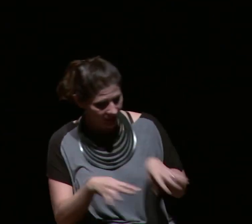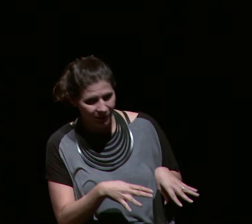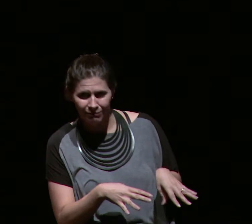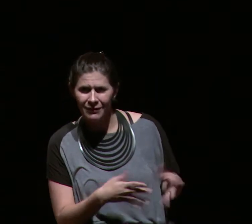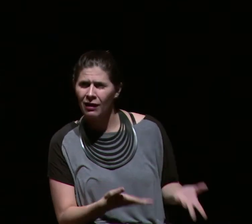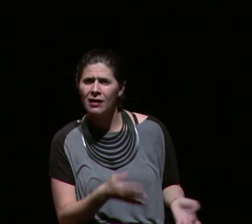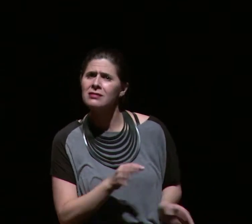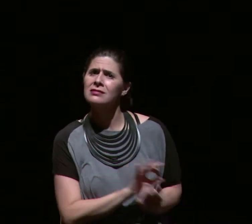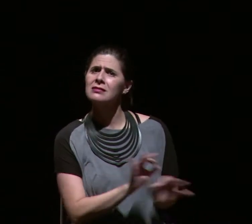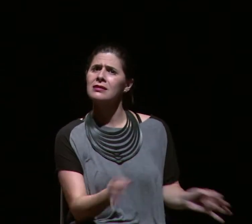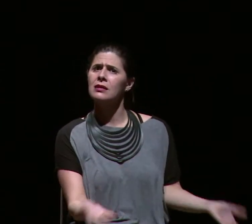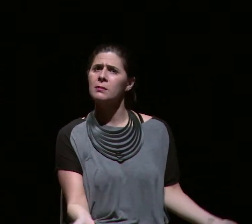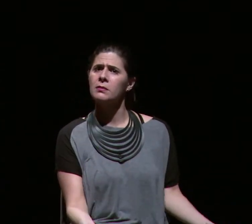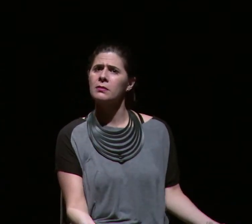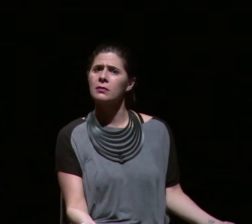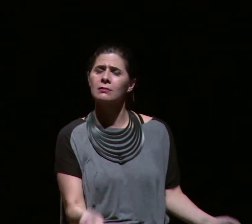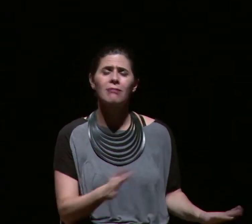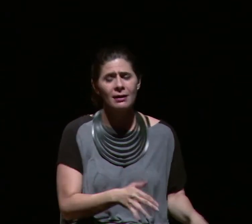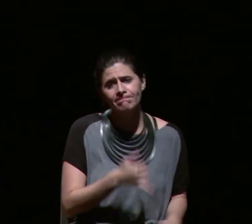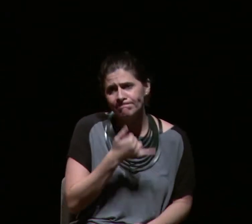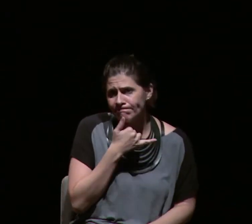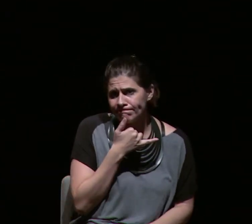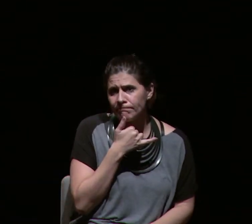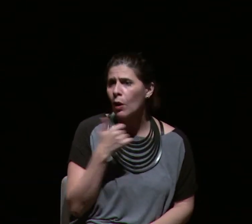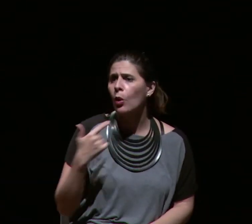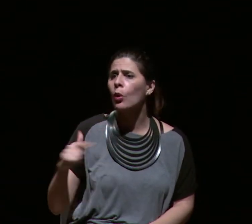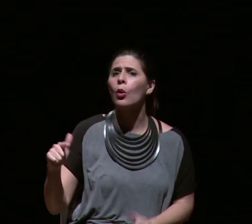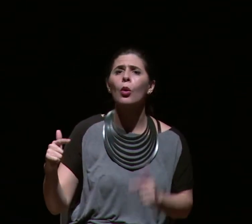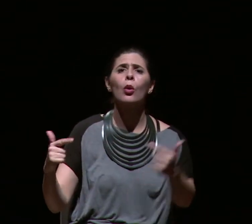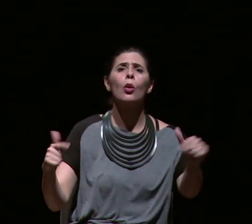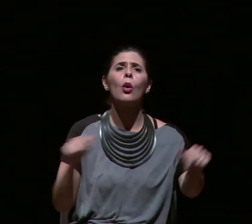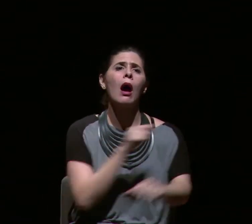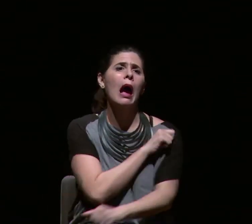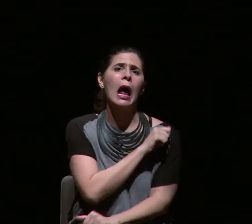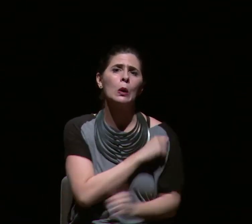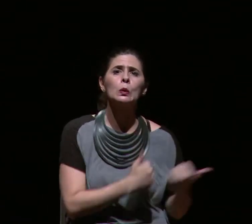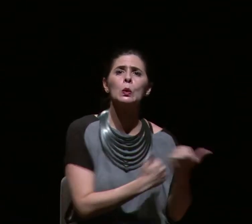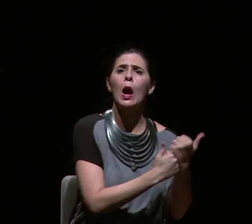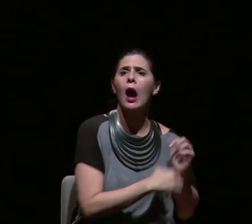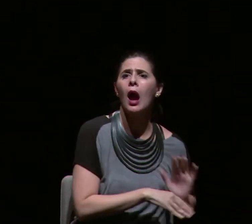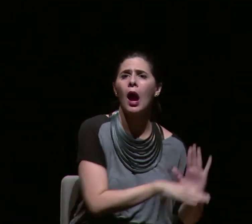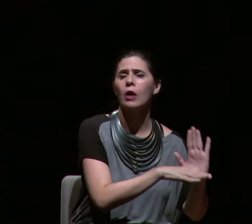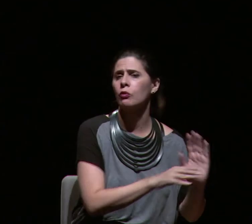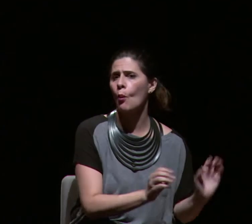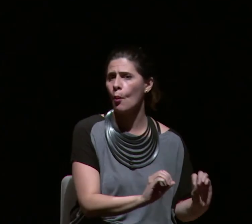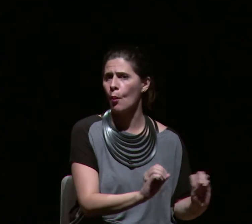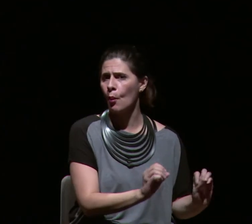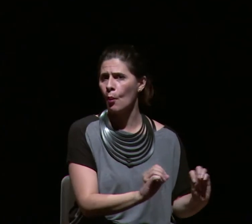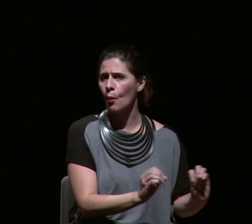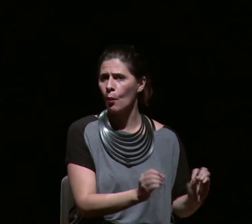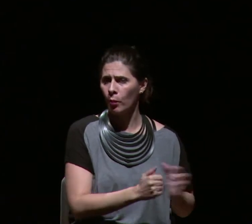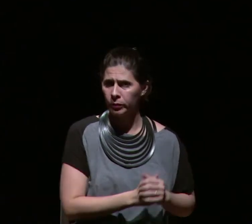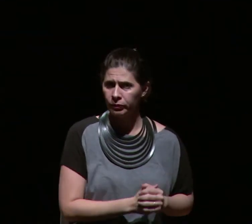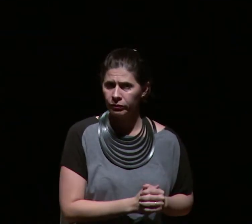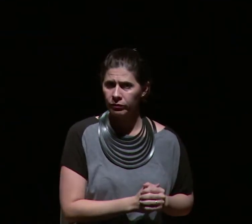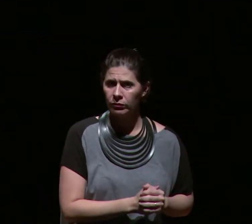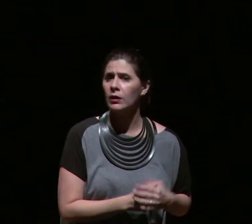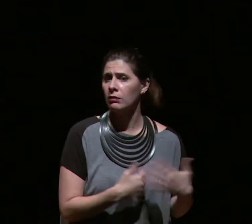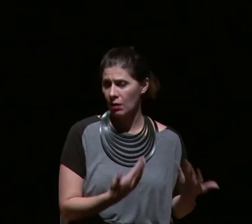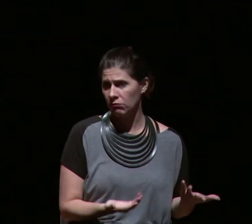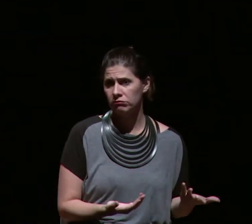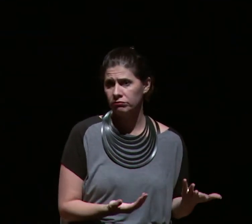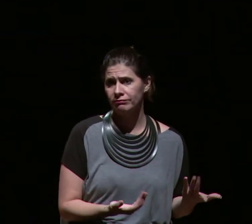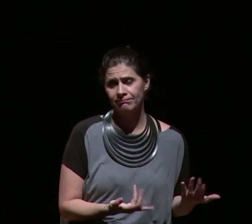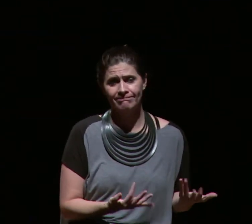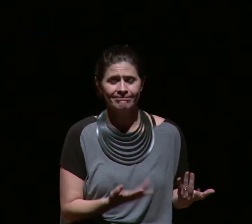muito simples. Infelizmente, nenhum dos demais alunos se prontificou a substituí-lo e acabamos por realizar a atividade sem